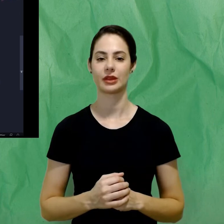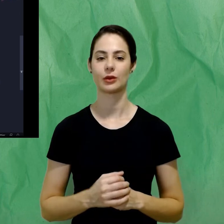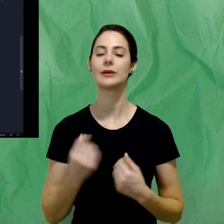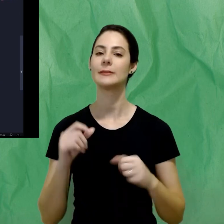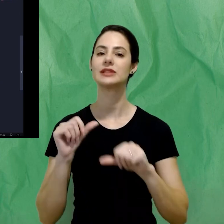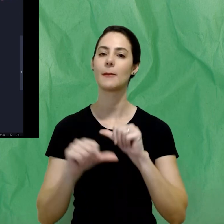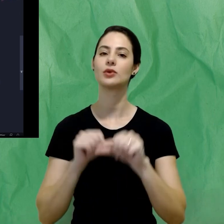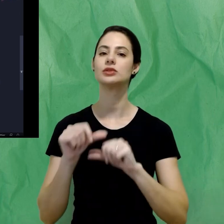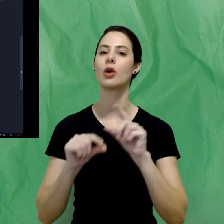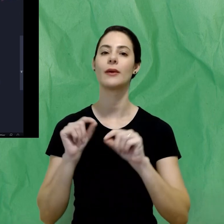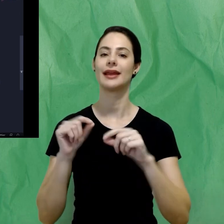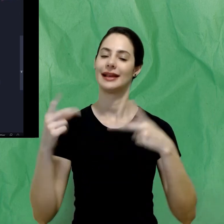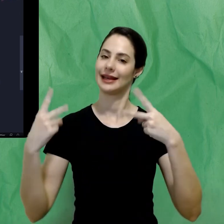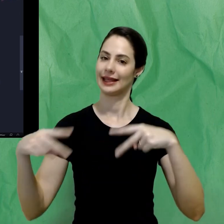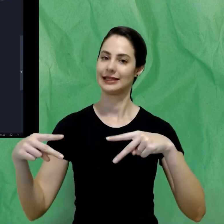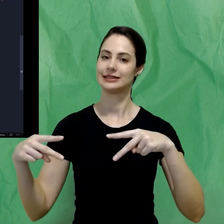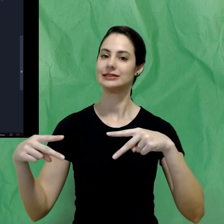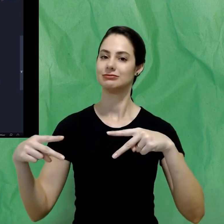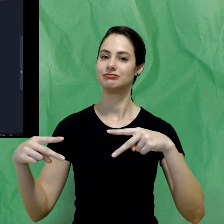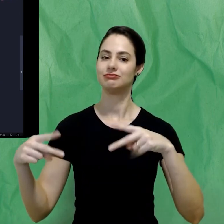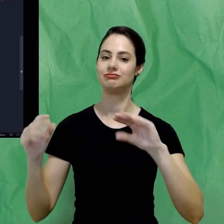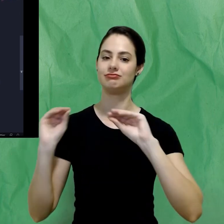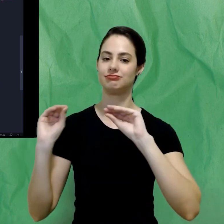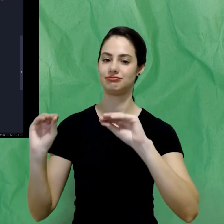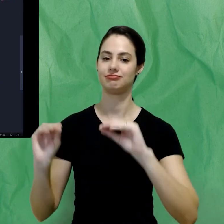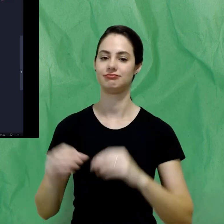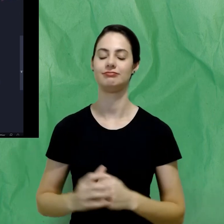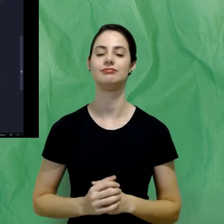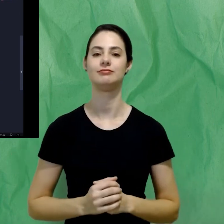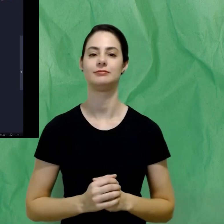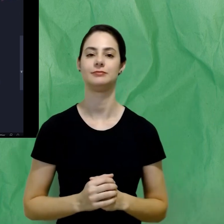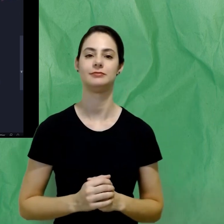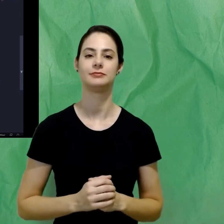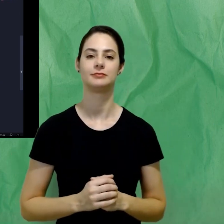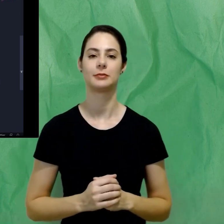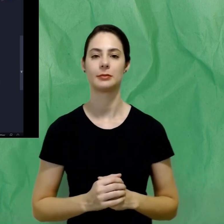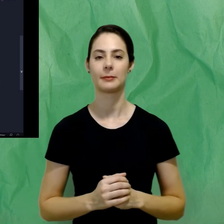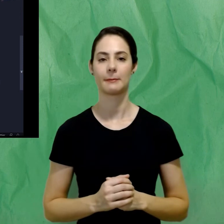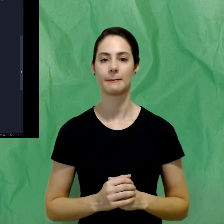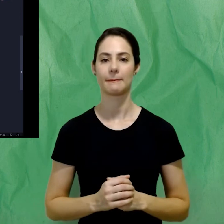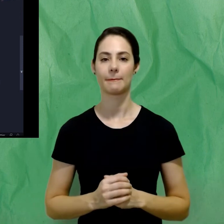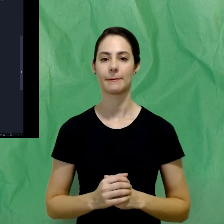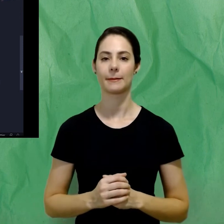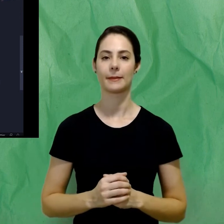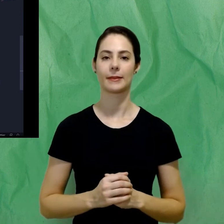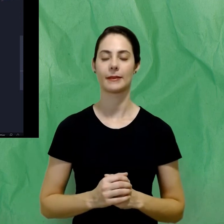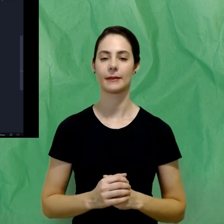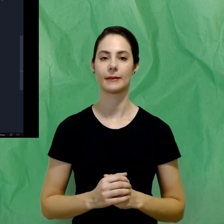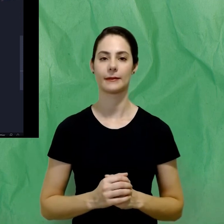preciso modificar? Primeiro, o link dele. Então, eu vou mudar o href desse link.